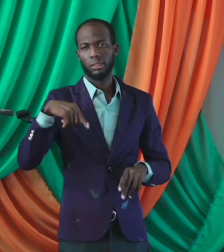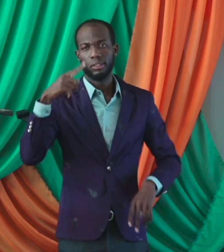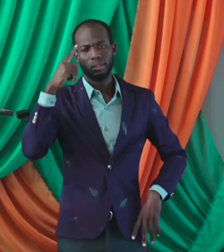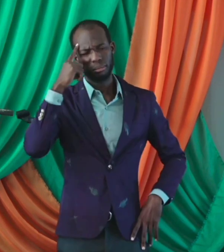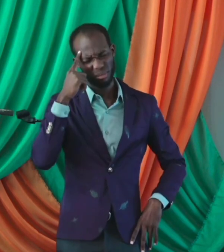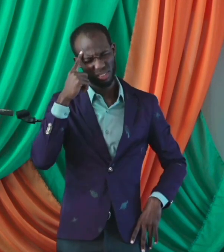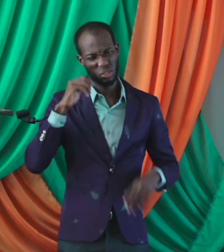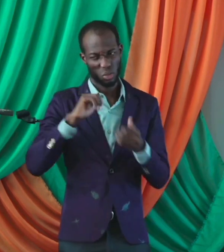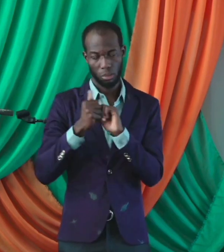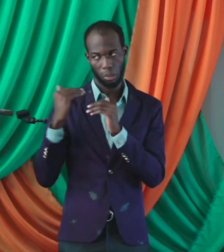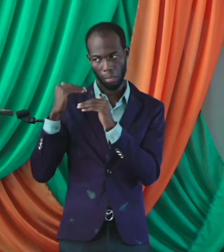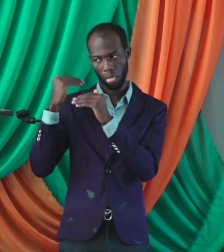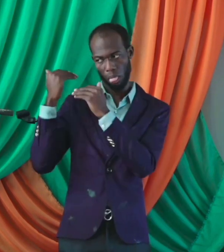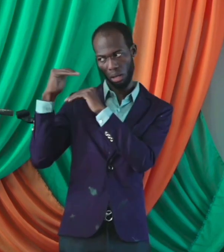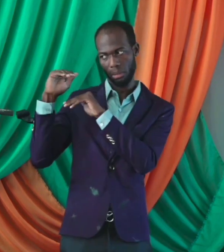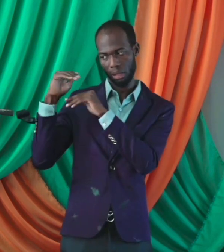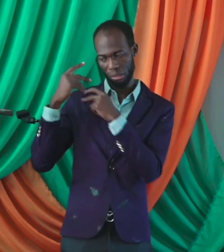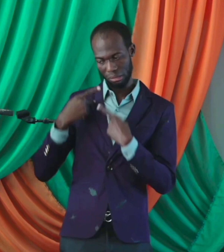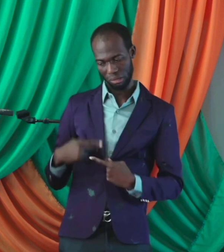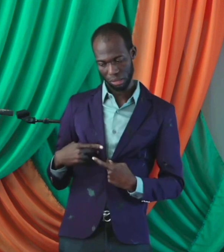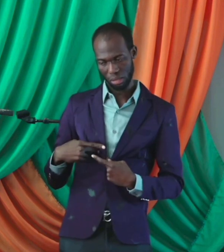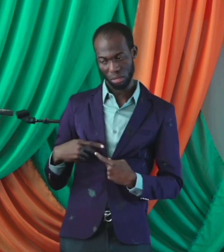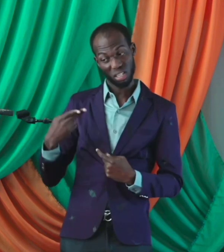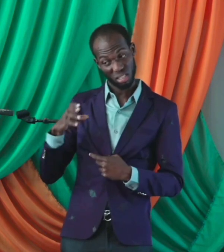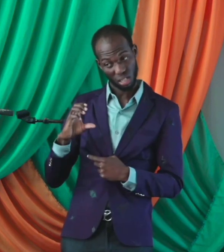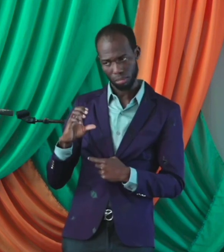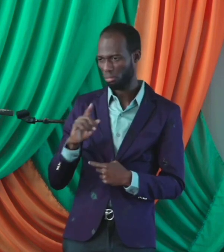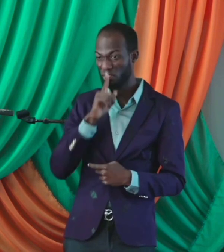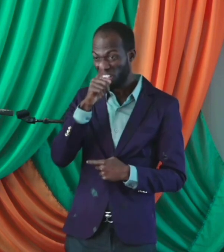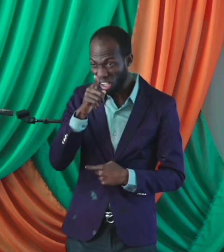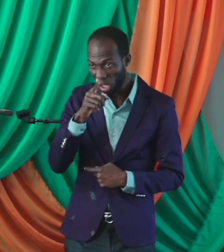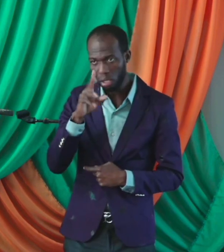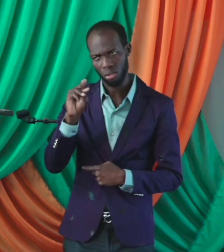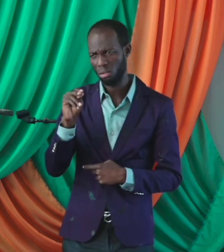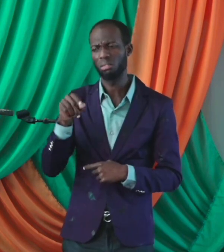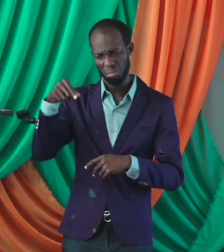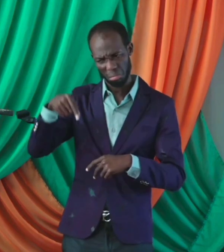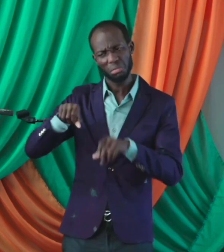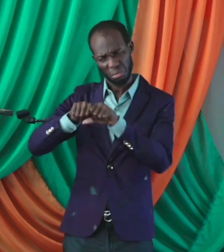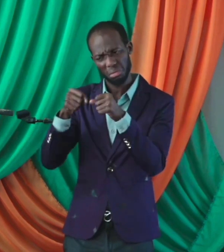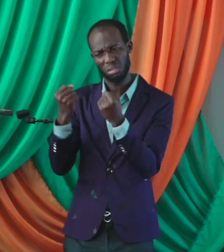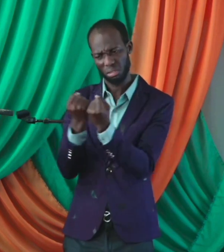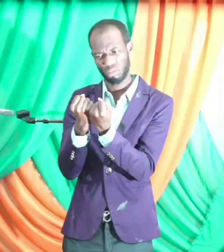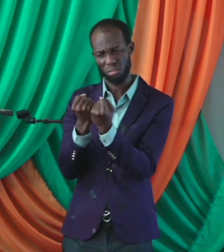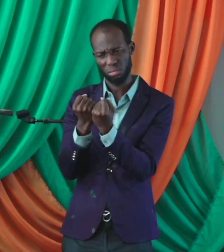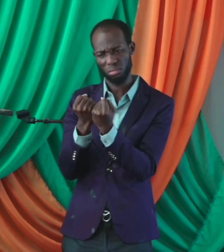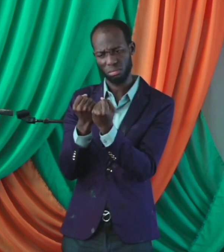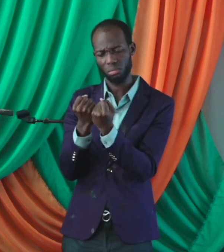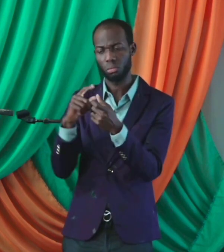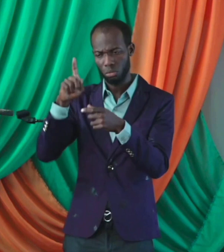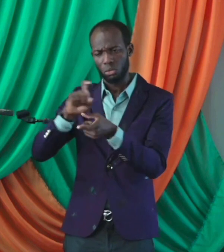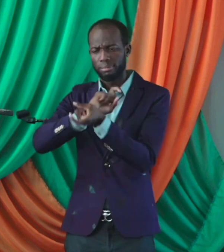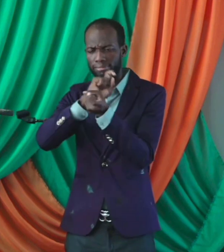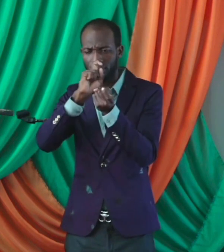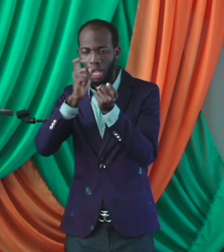que l'imitation physique qu'on gagne là, c'est un handicap vraiment. C'est société avec dirigeants pour nous